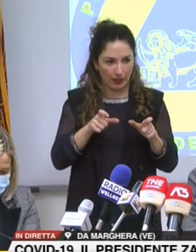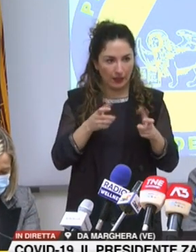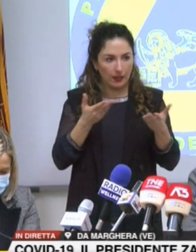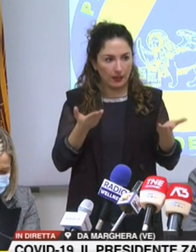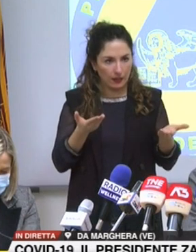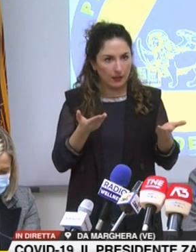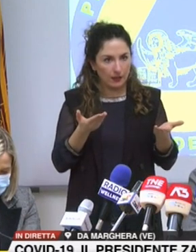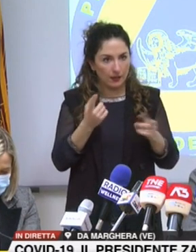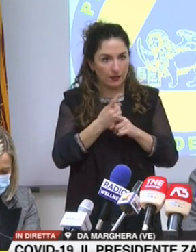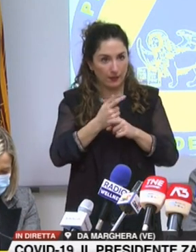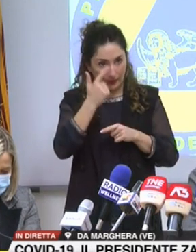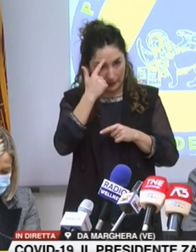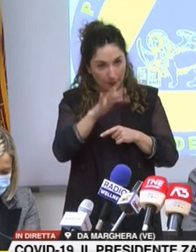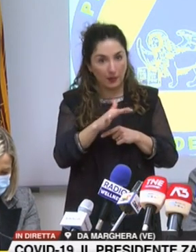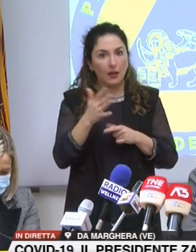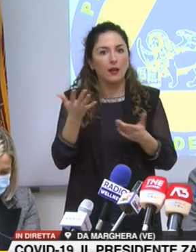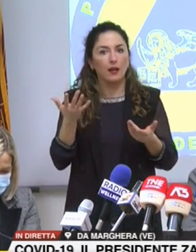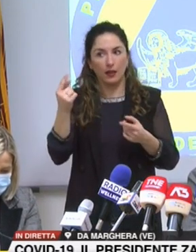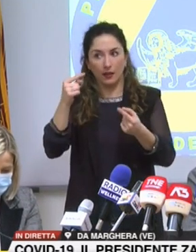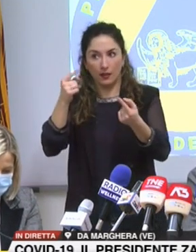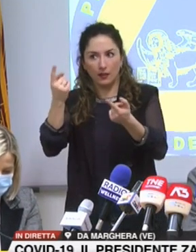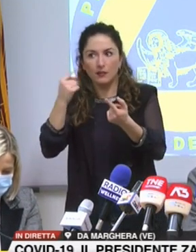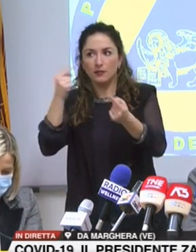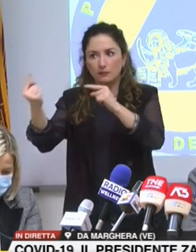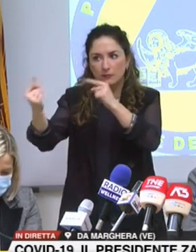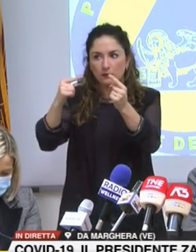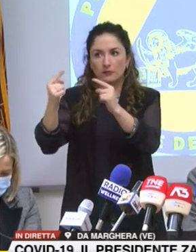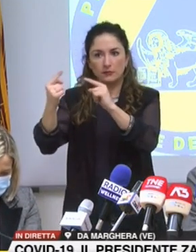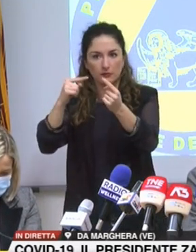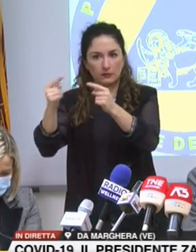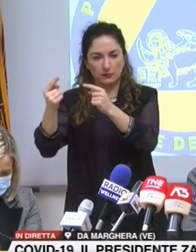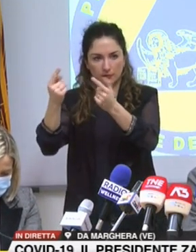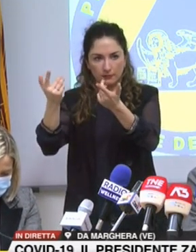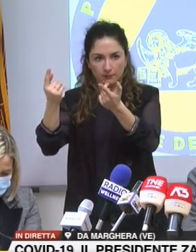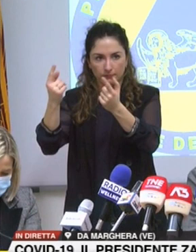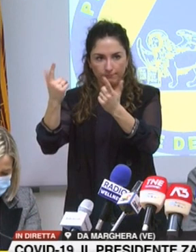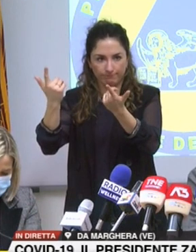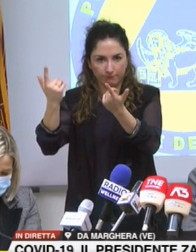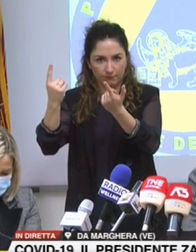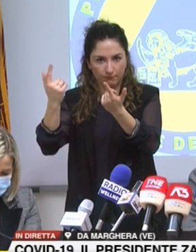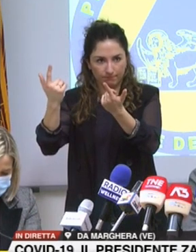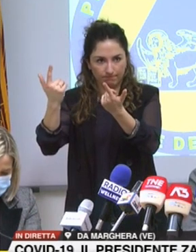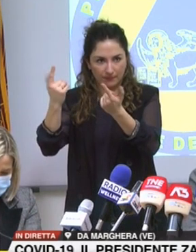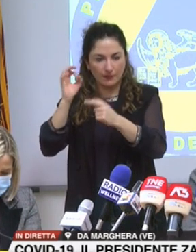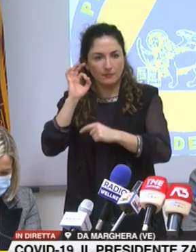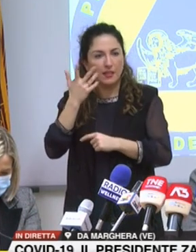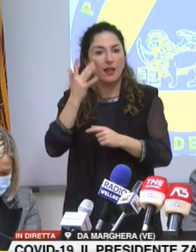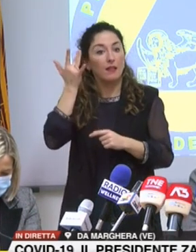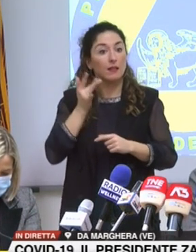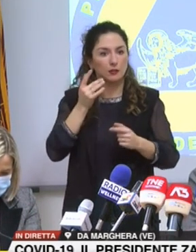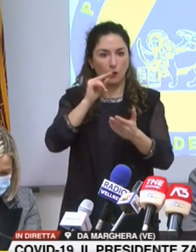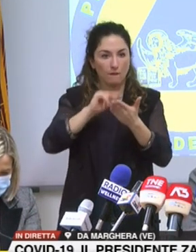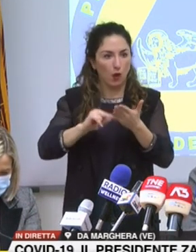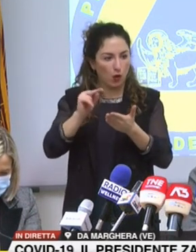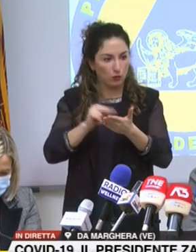questa situazione è in virtù delle liti che hanno fatto. Se c'è il rischio di andare a votare o se si va a votare, perché non,